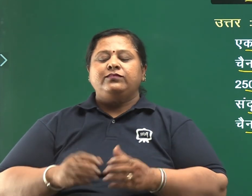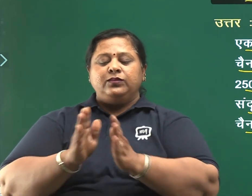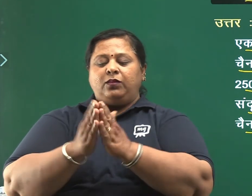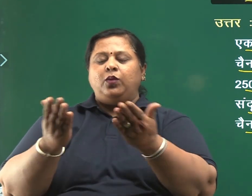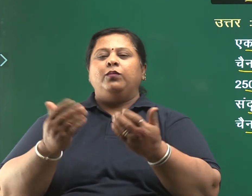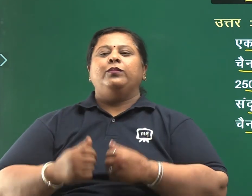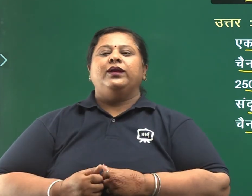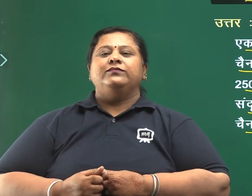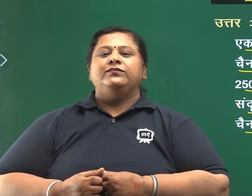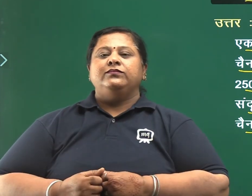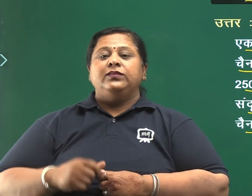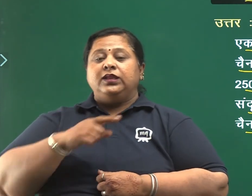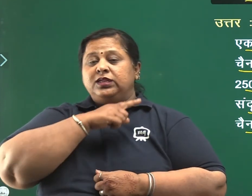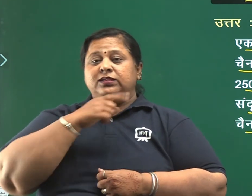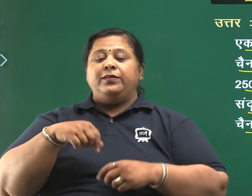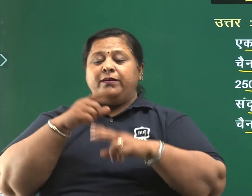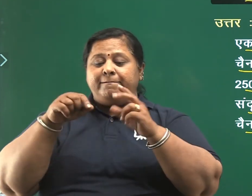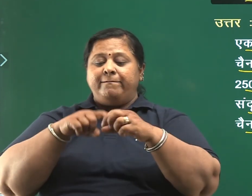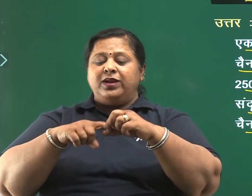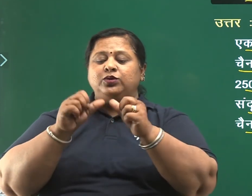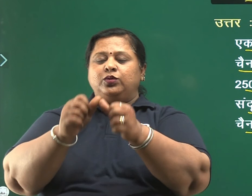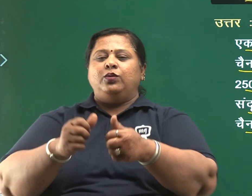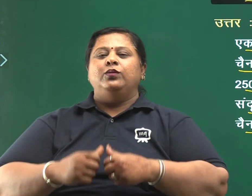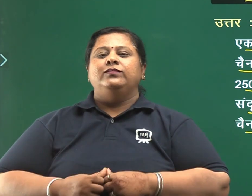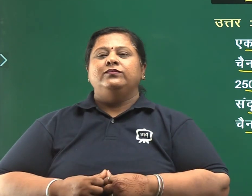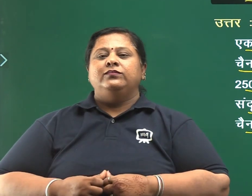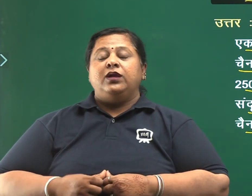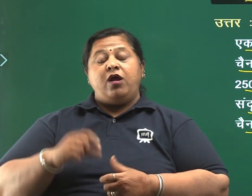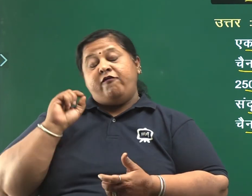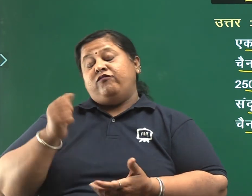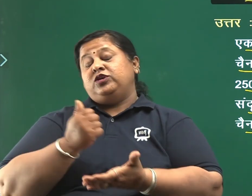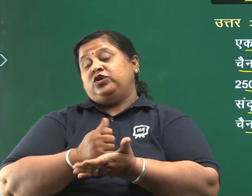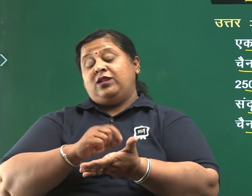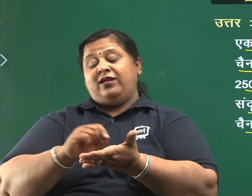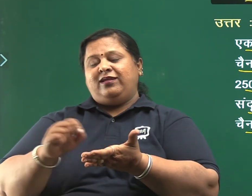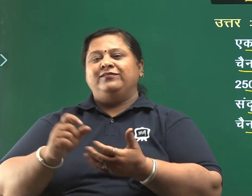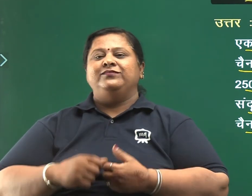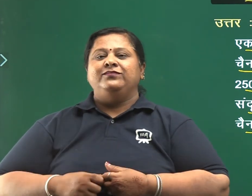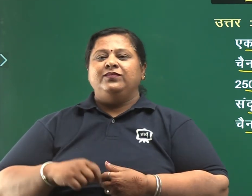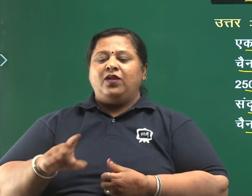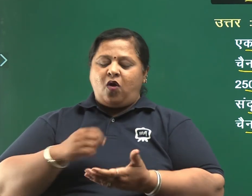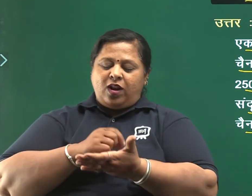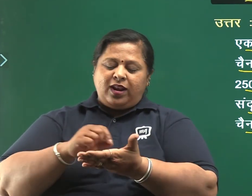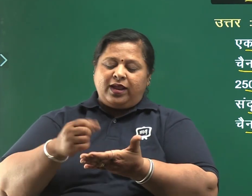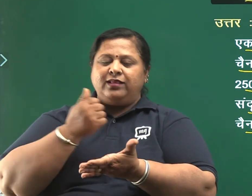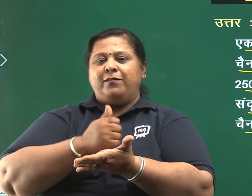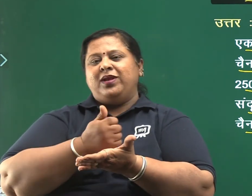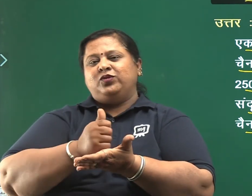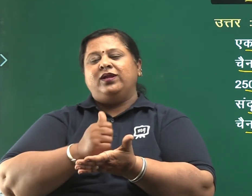नोटबुक में इन सभी प्रश्नोत्तरों को अवश्य लिखें और लिखित अभ्यास